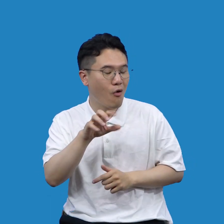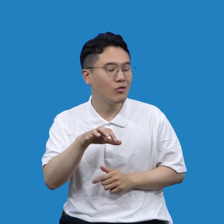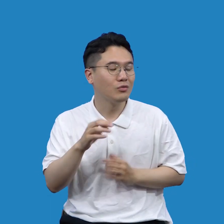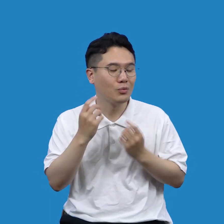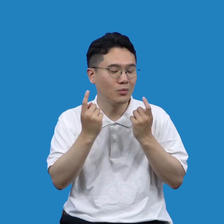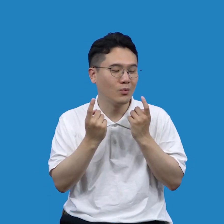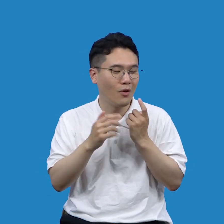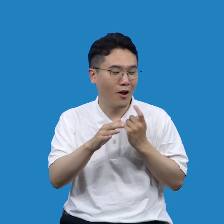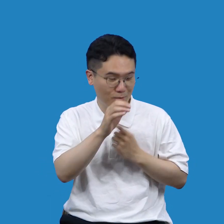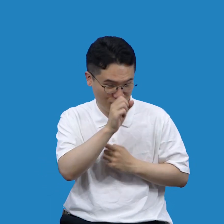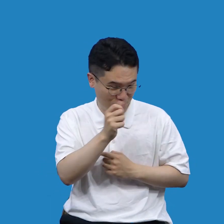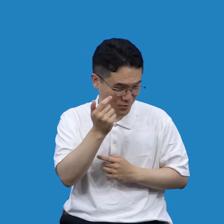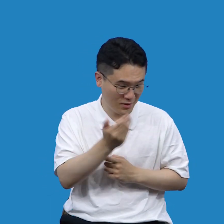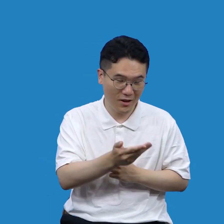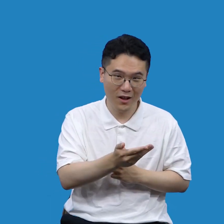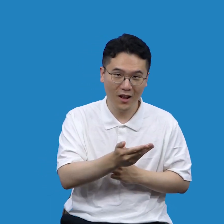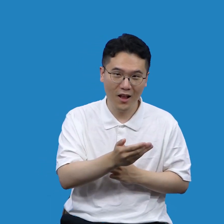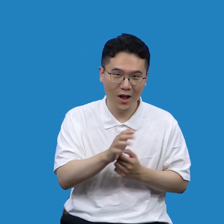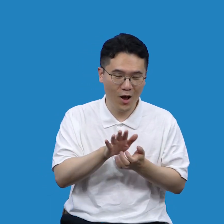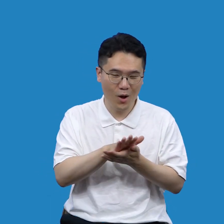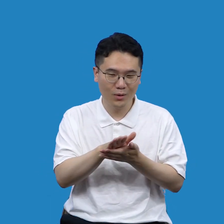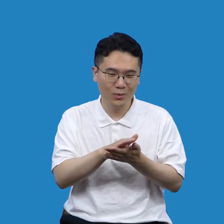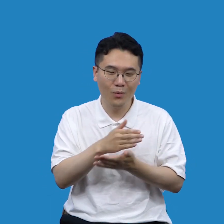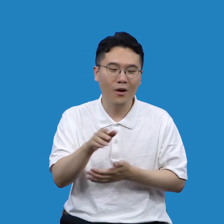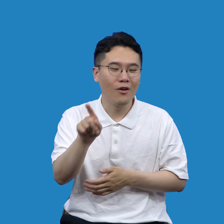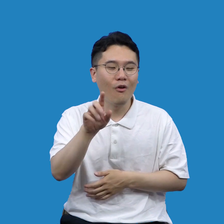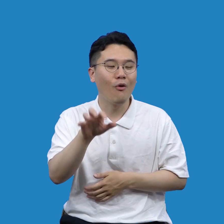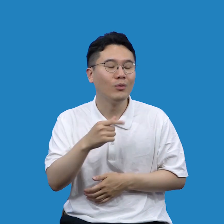좋겠니? 어디로 놀러 가면 좋겠니?